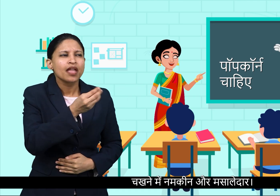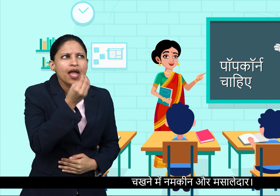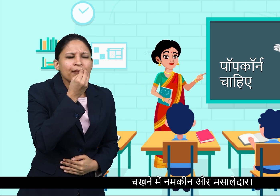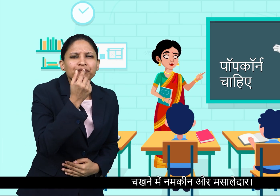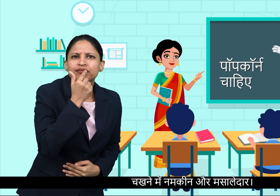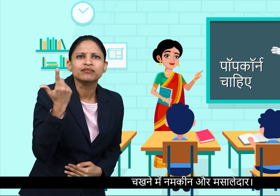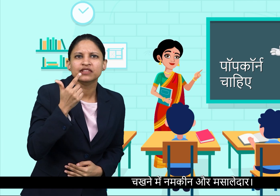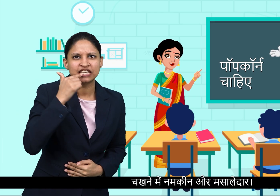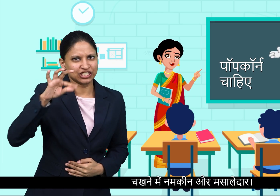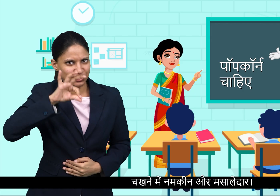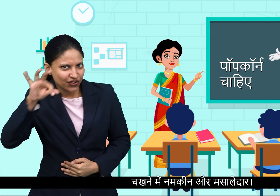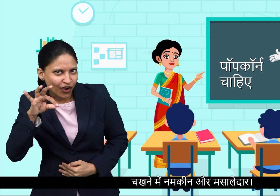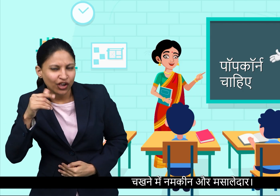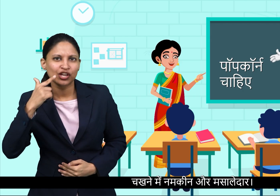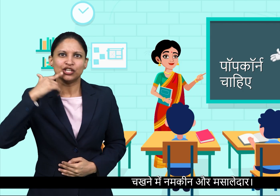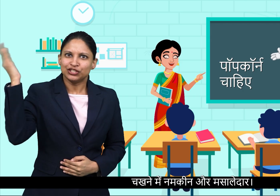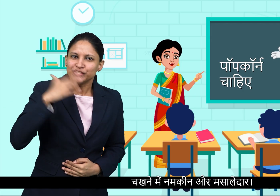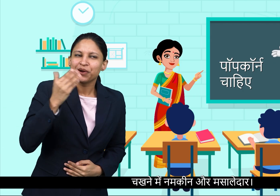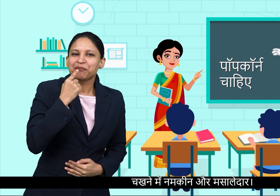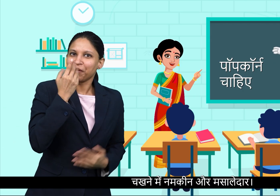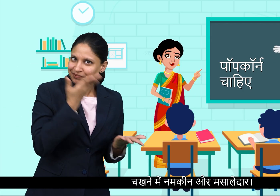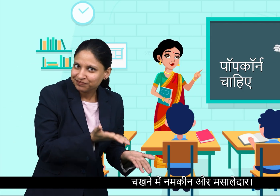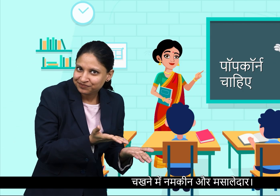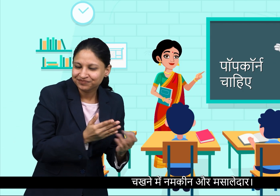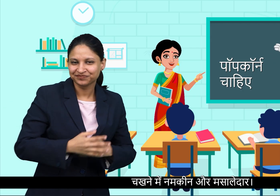चखने में नमकीन और मसालेदार।